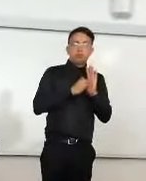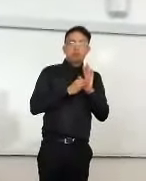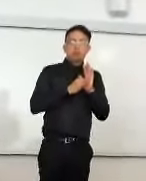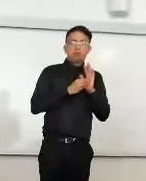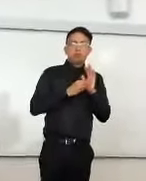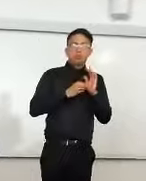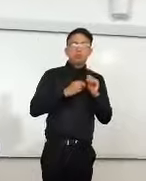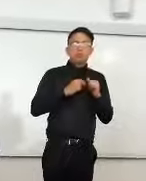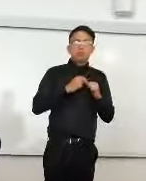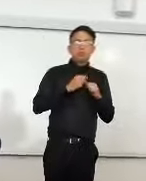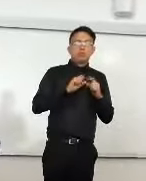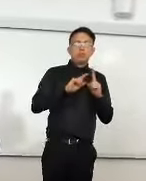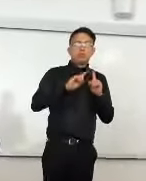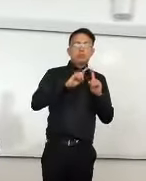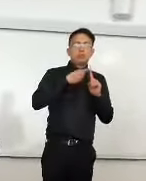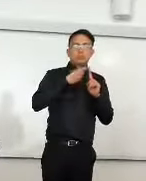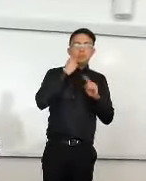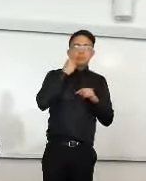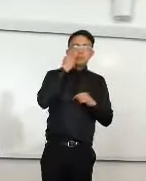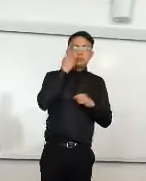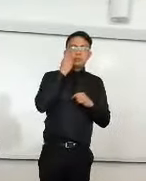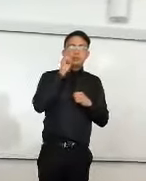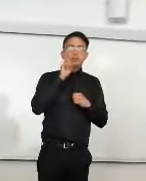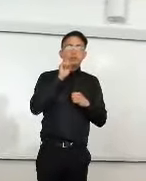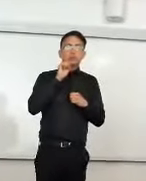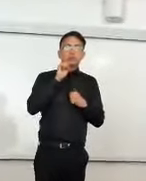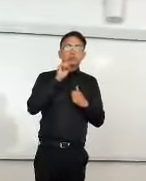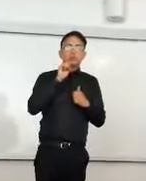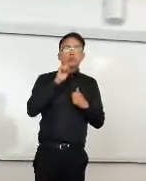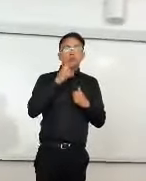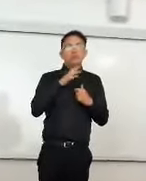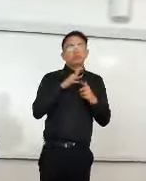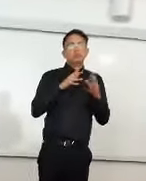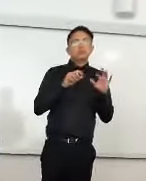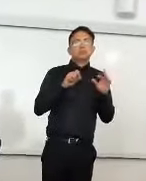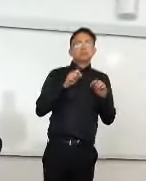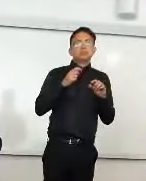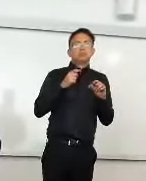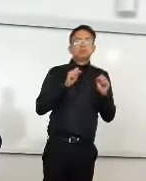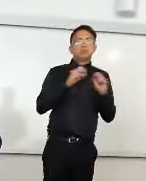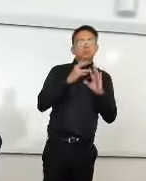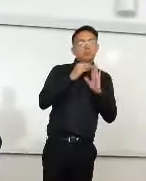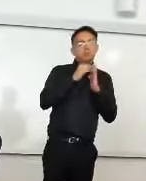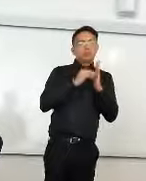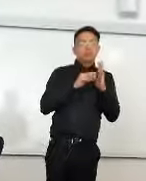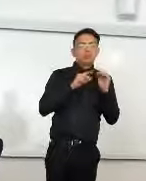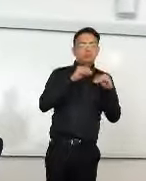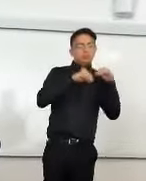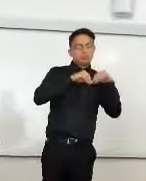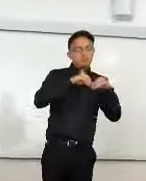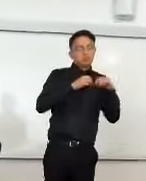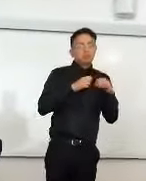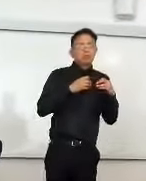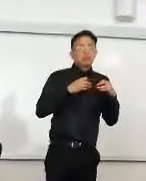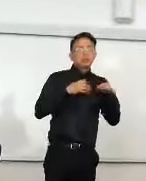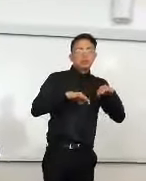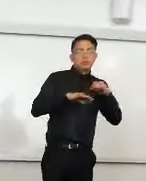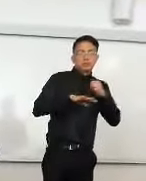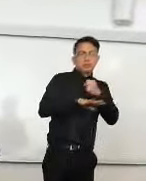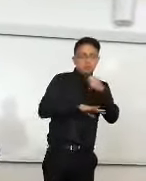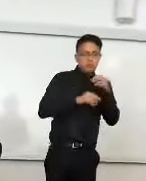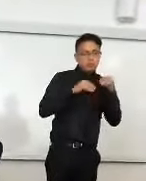consultados en la primer plenaria con los integrantes, y eran más o menos como el esqueleto, por decirlo así, como esa estructura inicial sobre